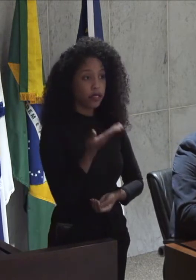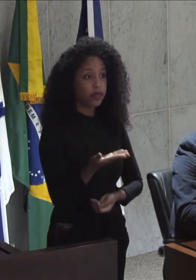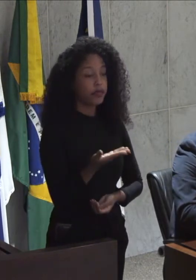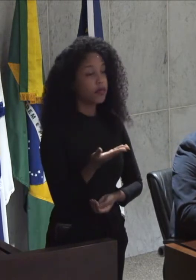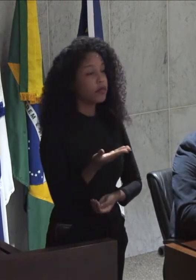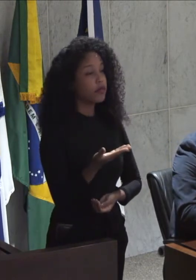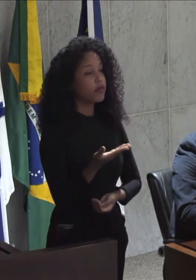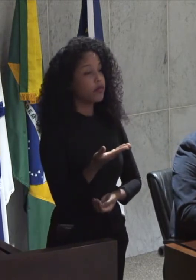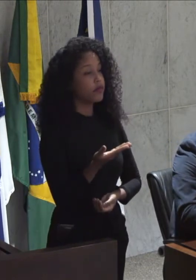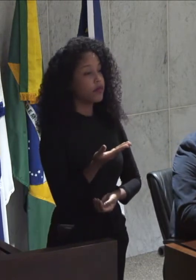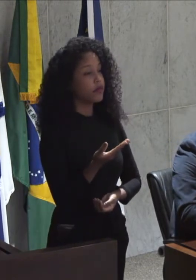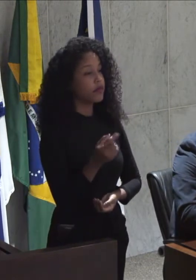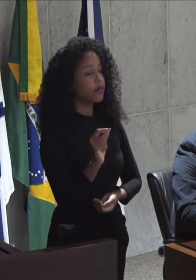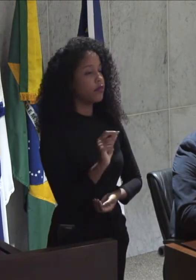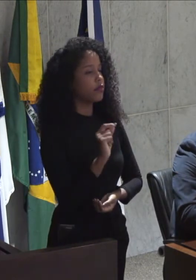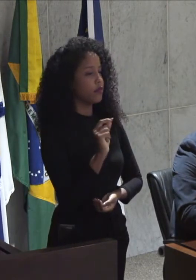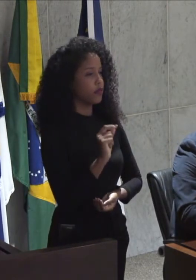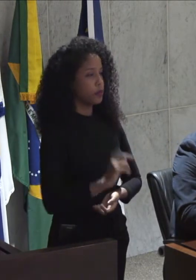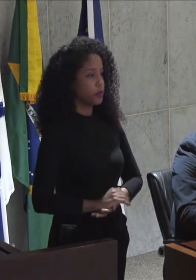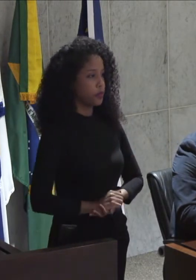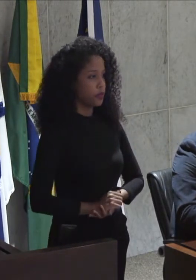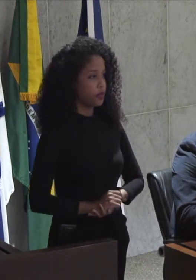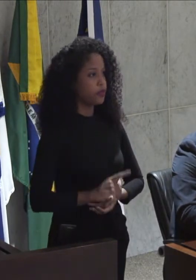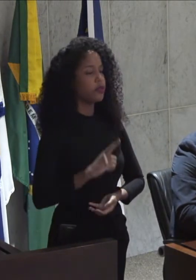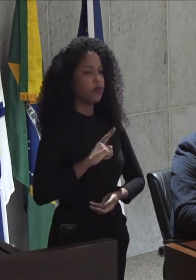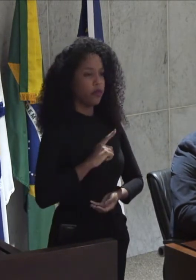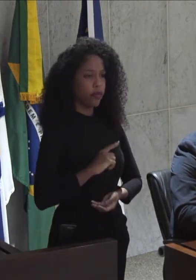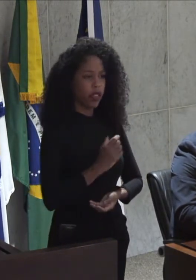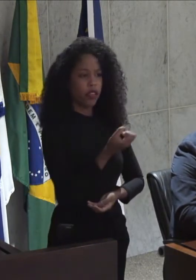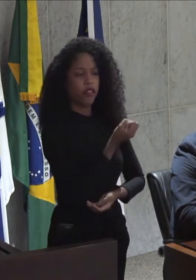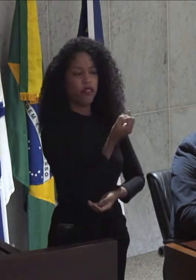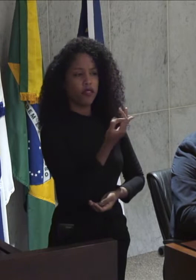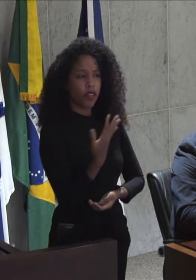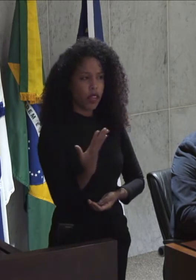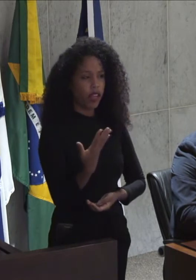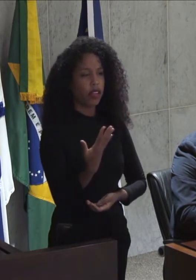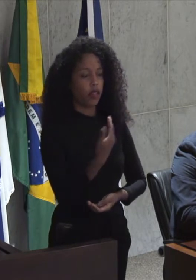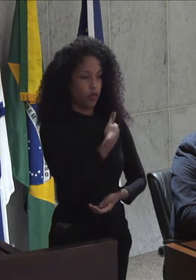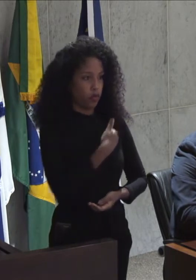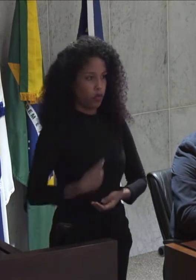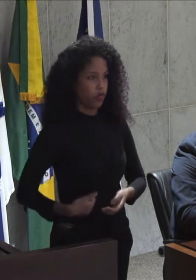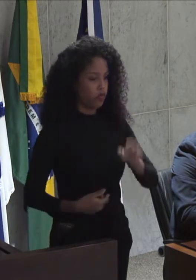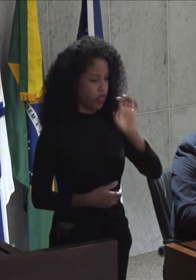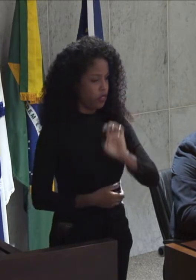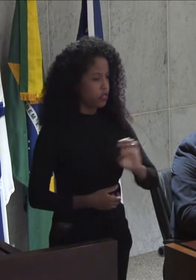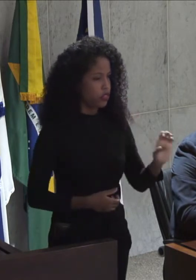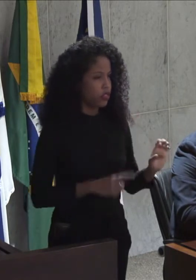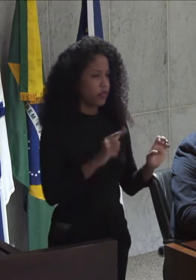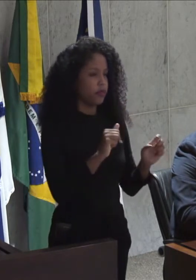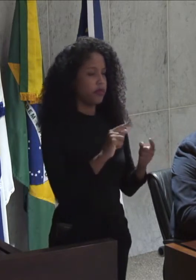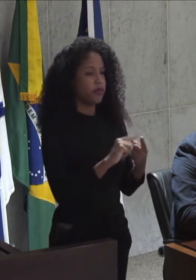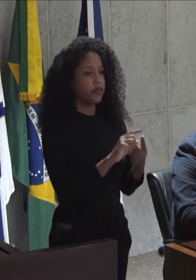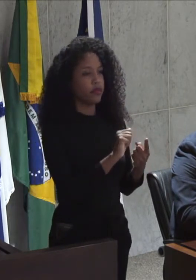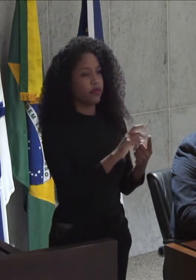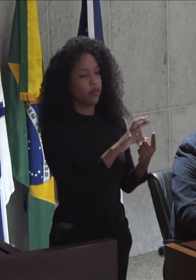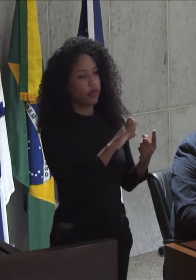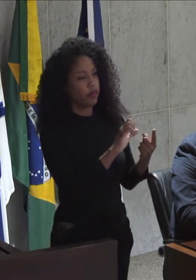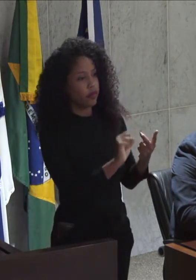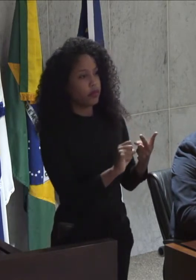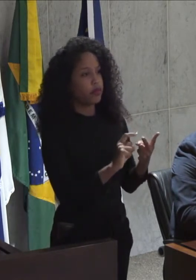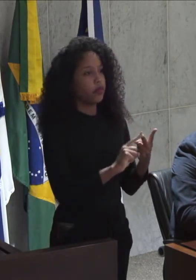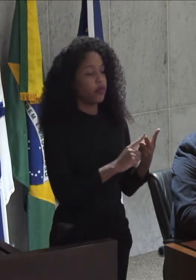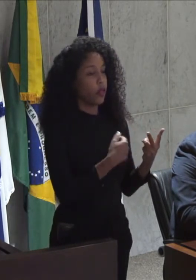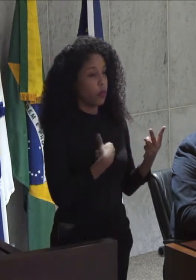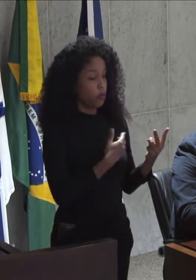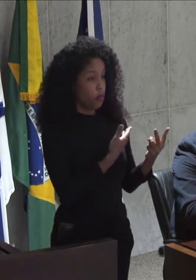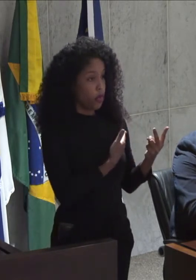temos tido muitas conquistas no governo de esquerda. Isso foi no governo Arraes, no governo Eduardo, no meu governo à